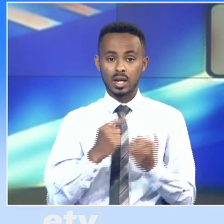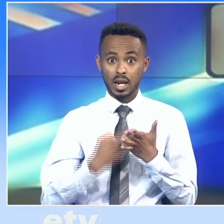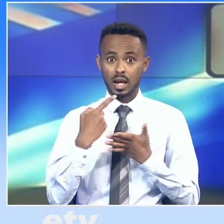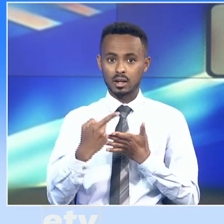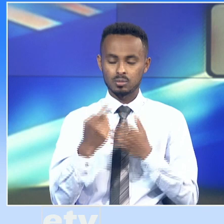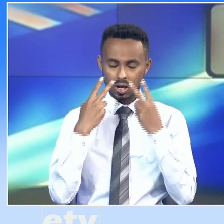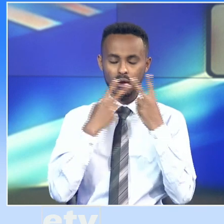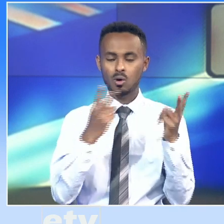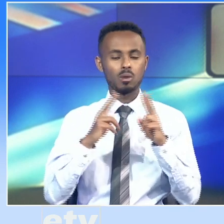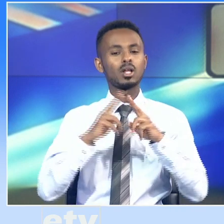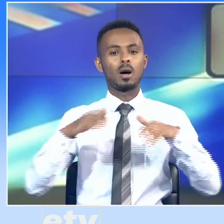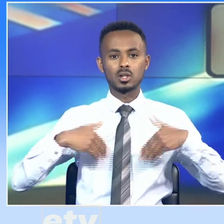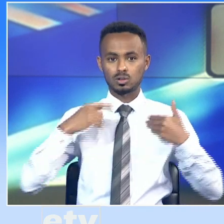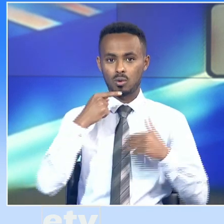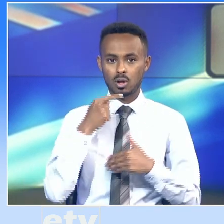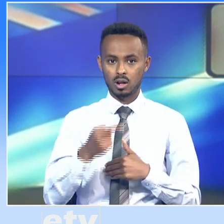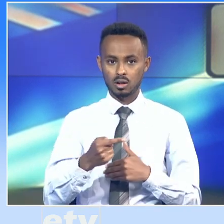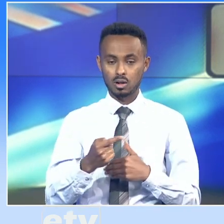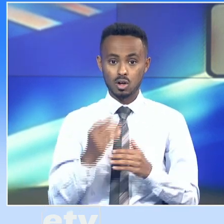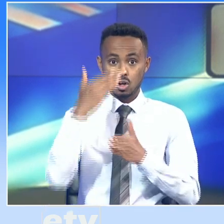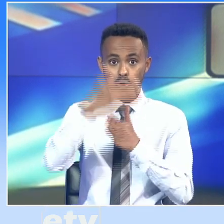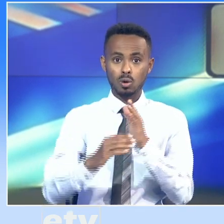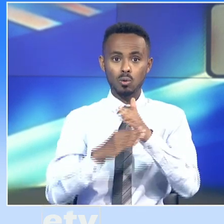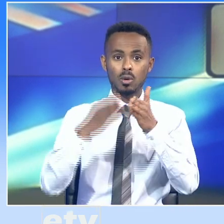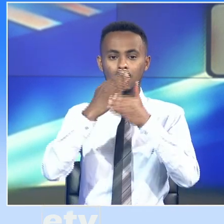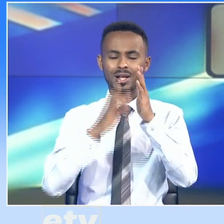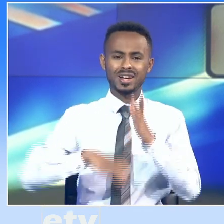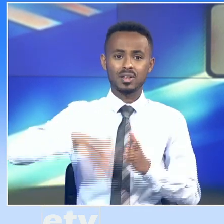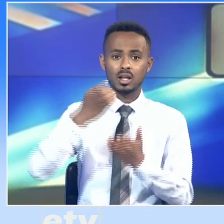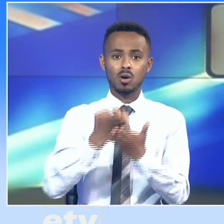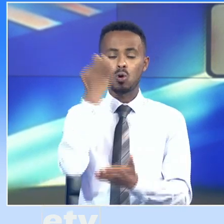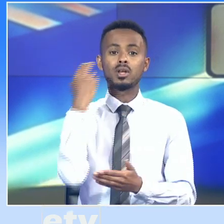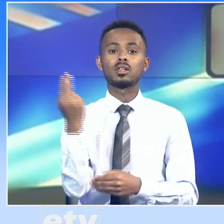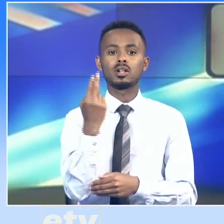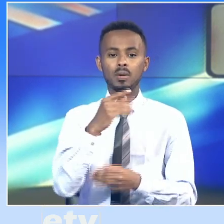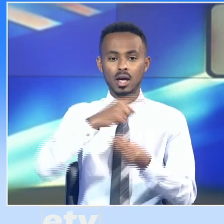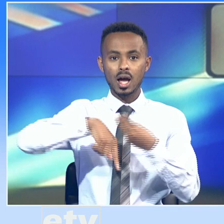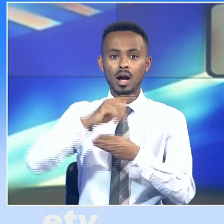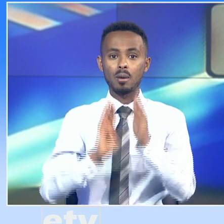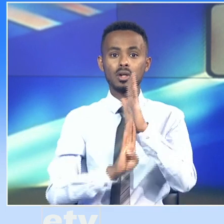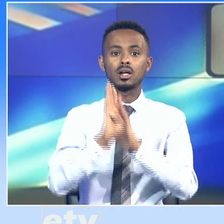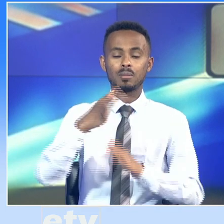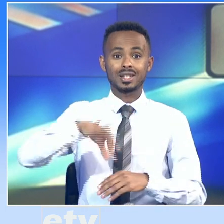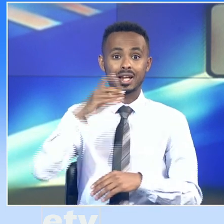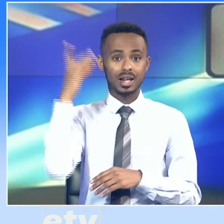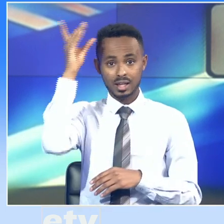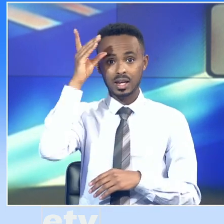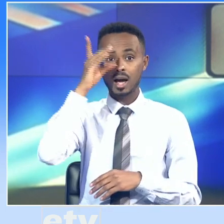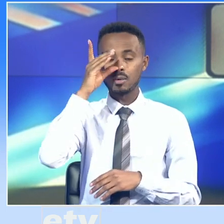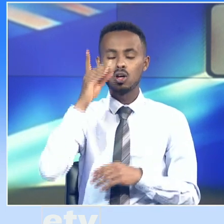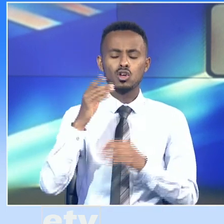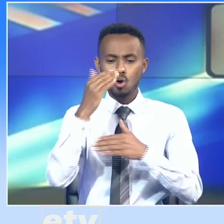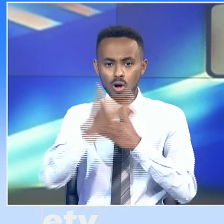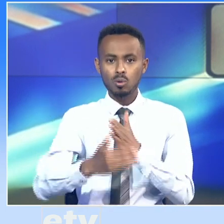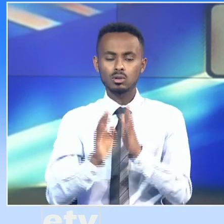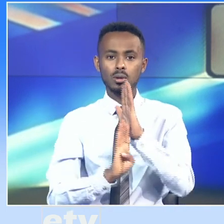ይሄንንም ስላየሁ በጣም ደስ ብሎኛል። የወደቡ መገንባት ከፍተኛ ኢኮኖሚያዊ ጥቅምና የአካባቢ እድገት የሚያስገኝላት ኬንያም